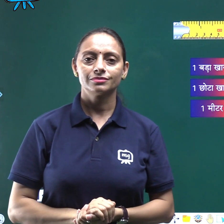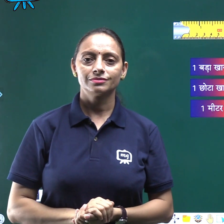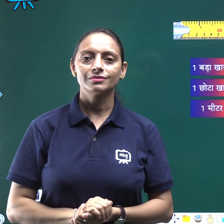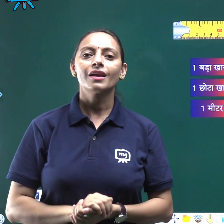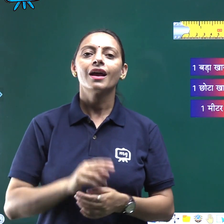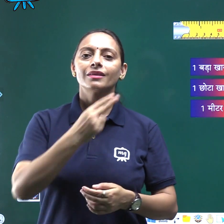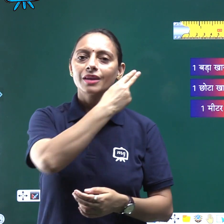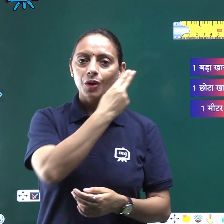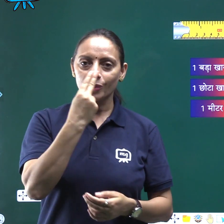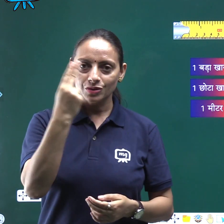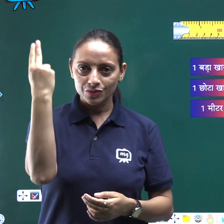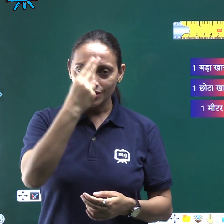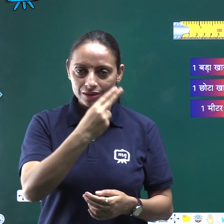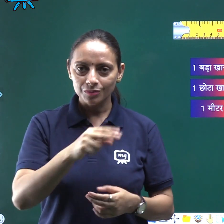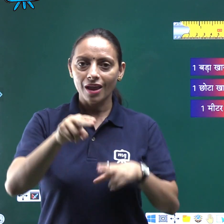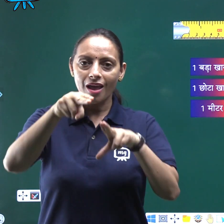स्केल,